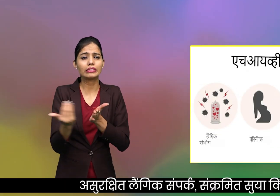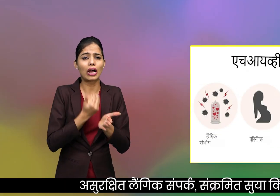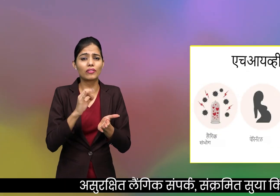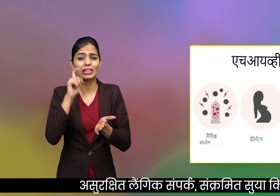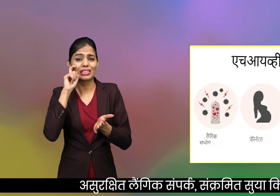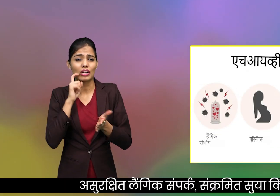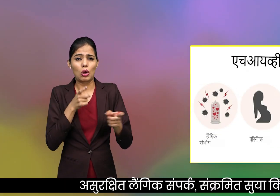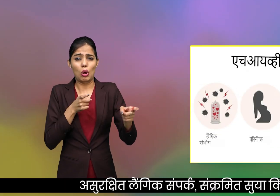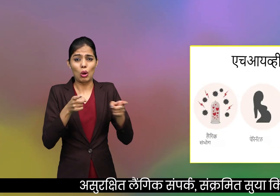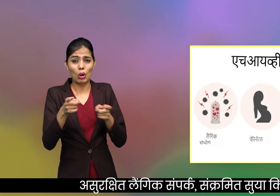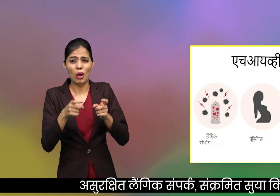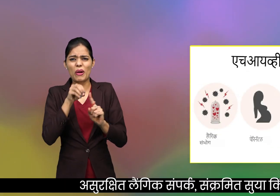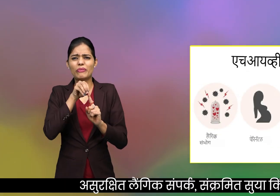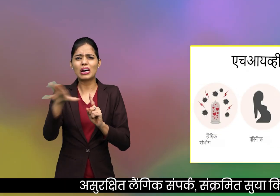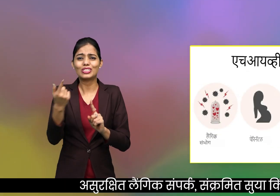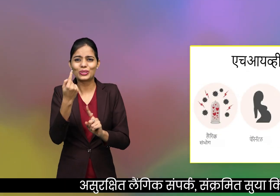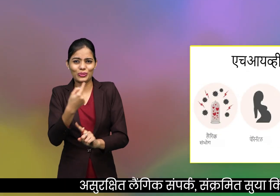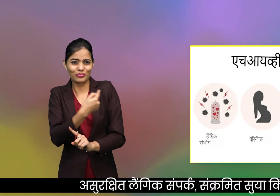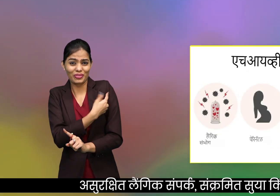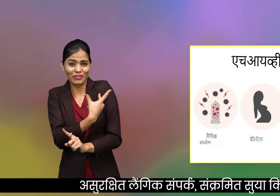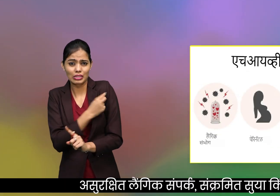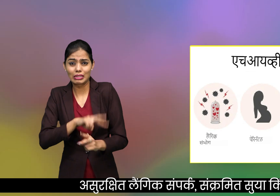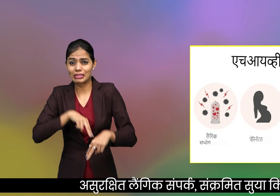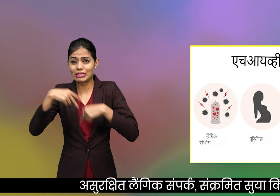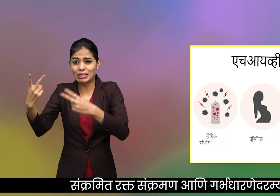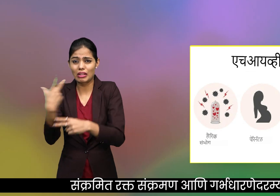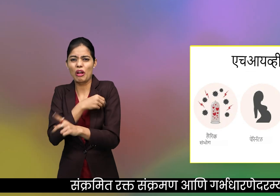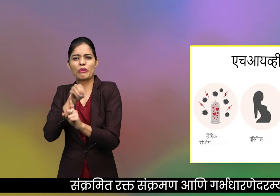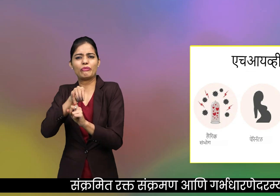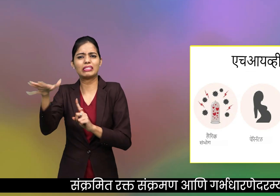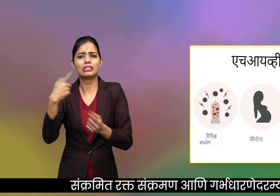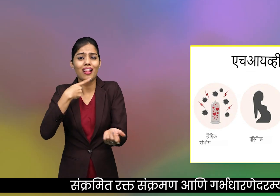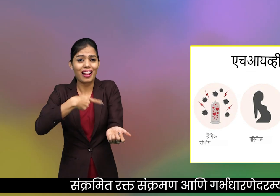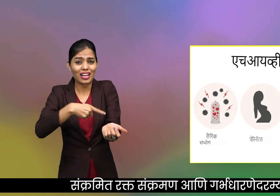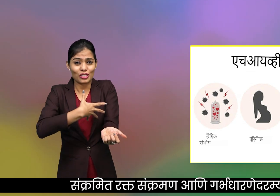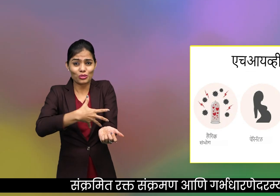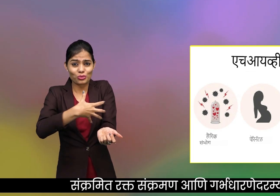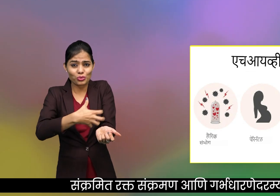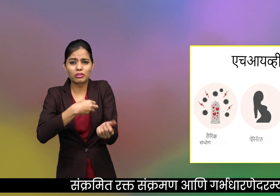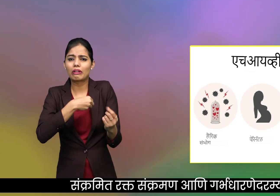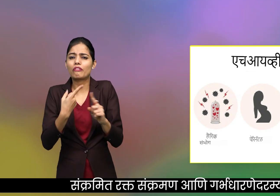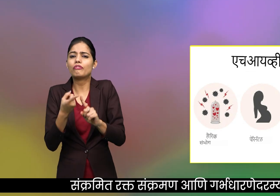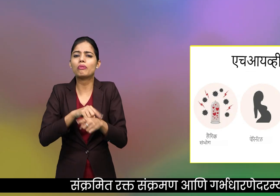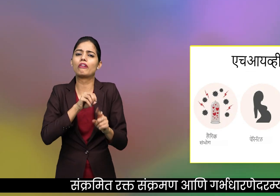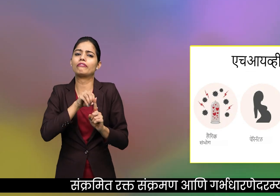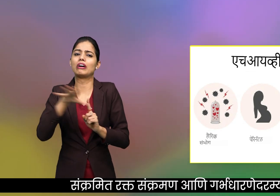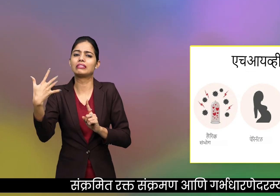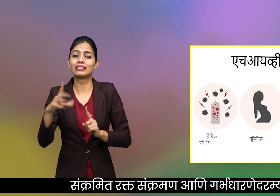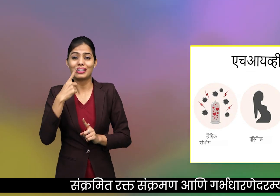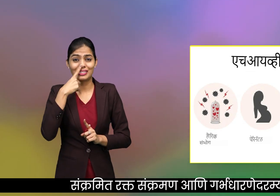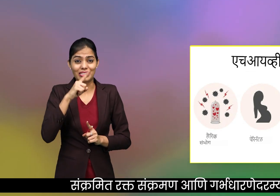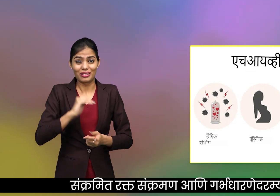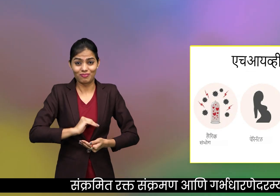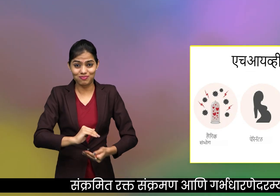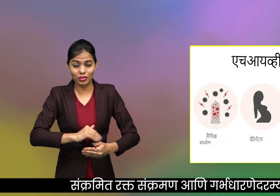असुरक्षित लैंगिक संपर्क, संक्रमित सुया किंवा सिरिंज, संक्रमित रक्त संक्रमण आणि